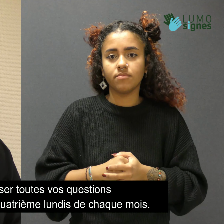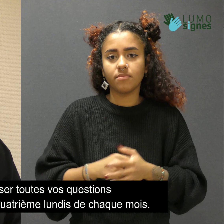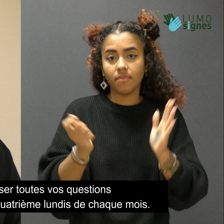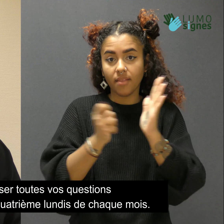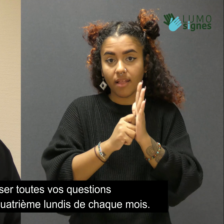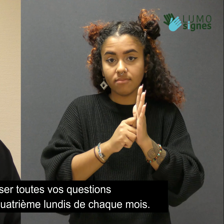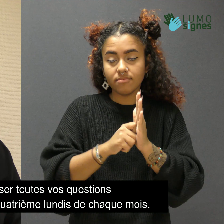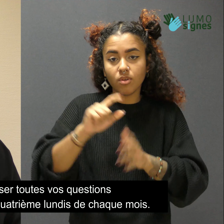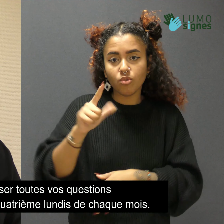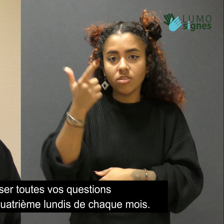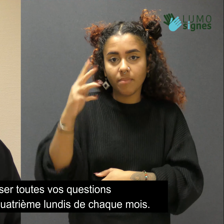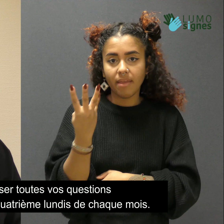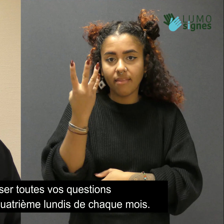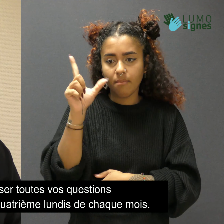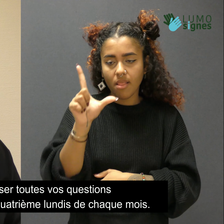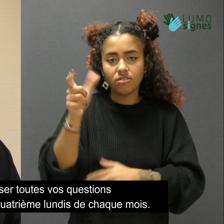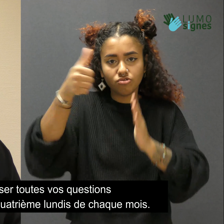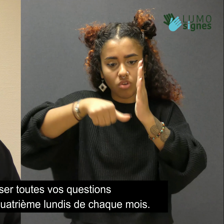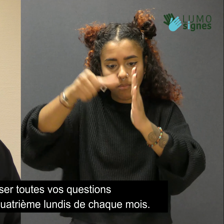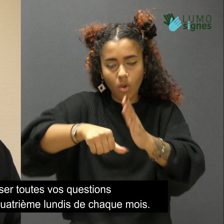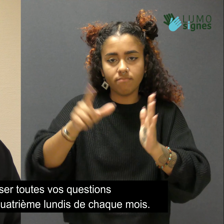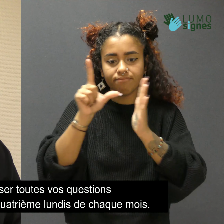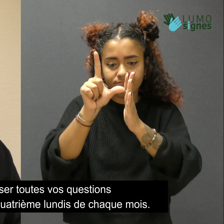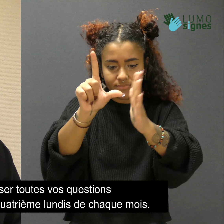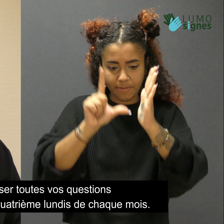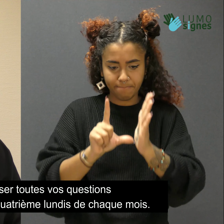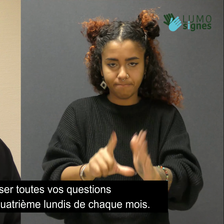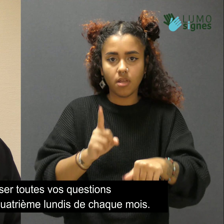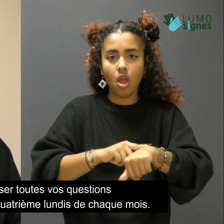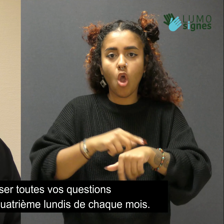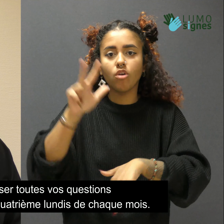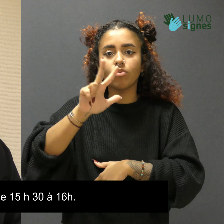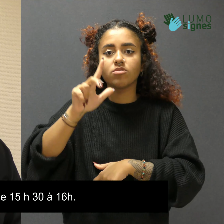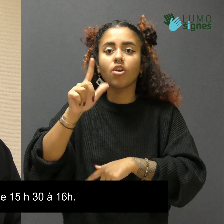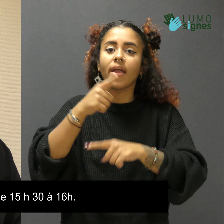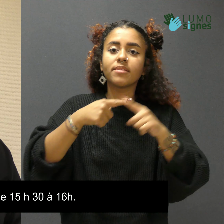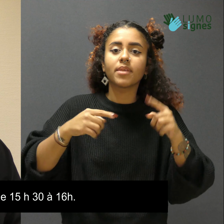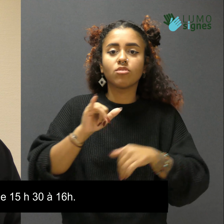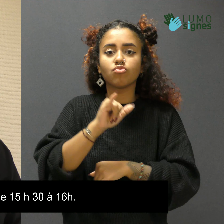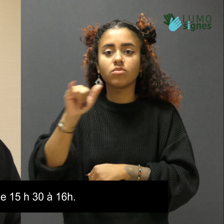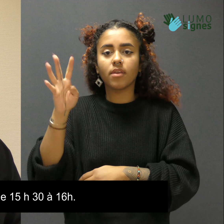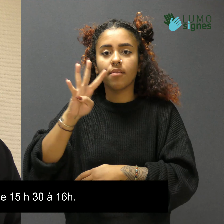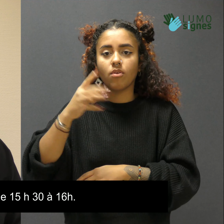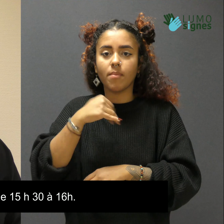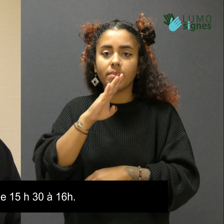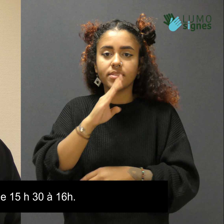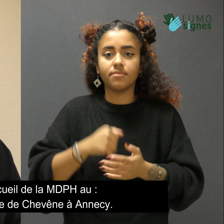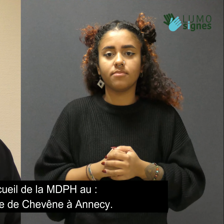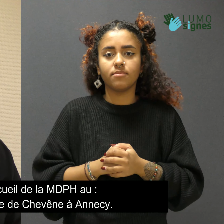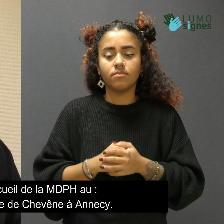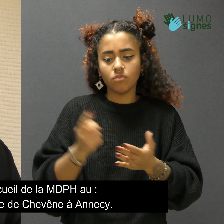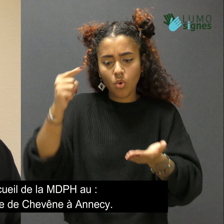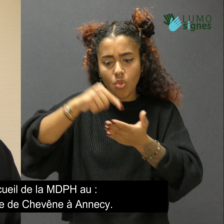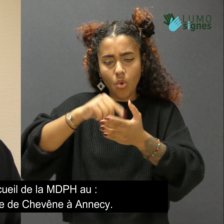questions les 2e et 4e lundi de chaque mois, de 15h30 à 16h, à l